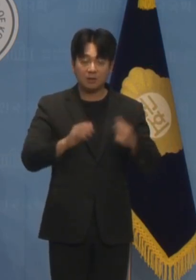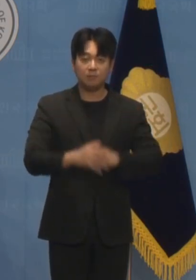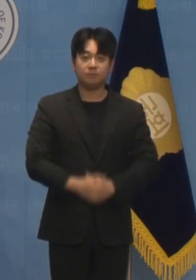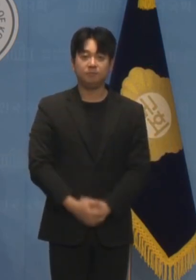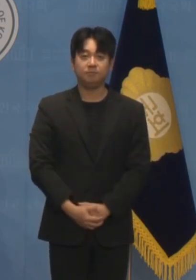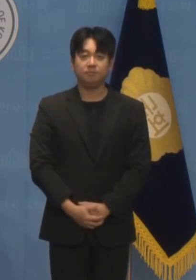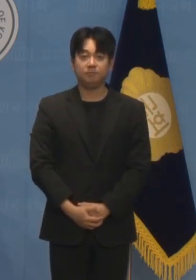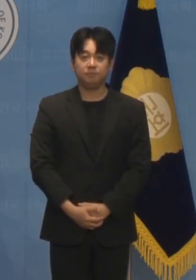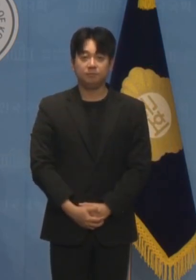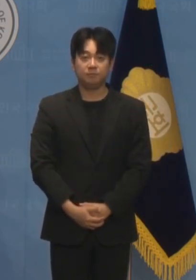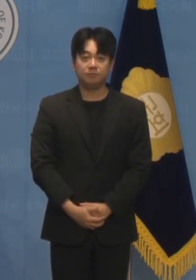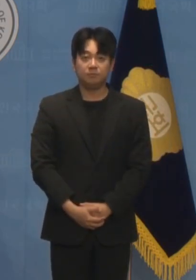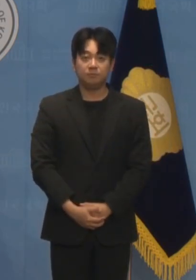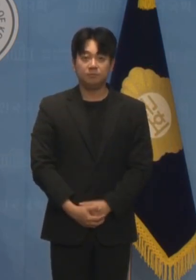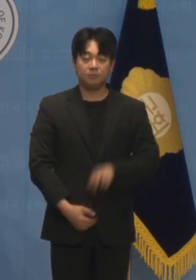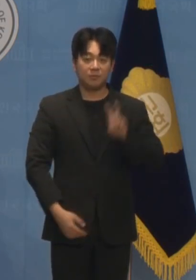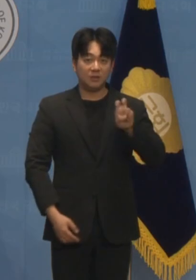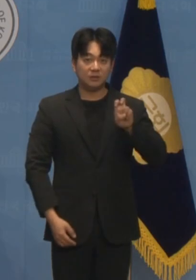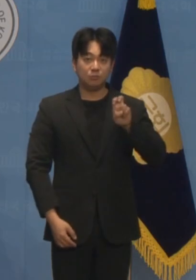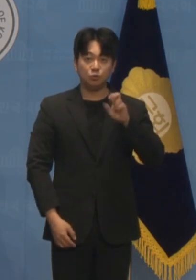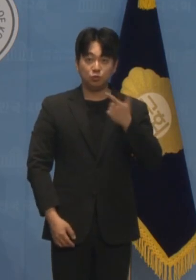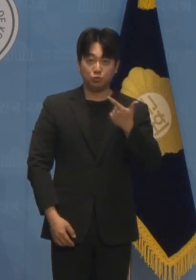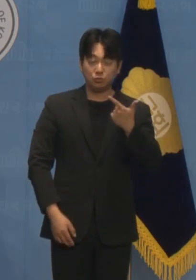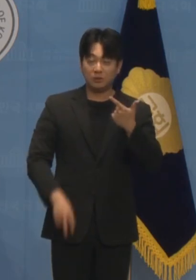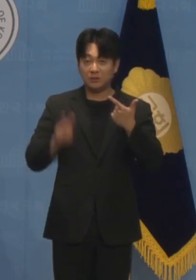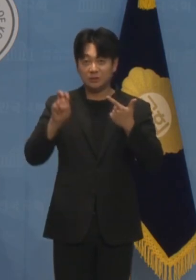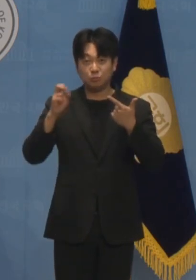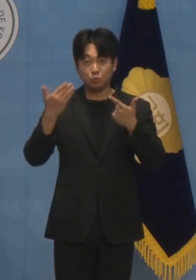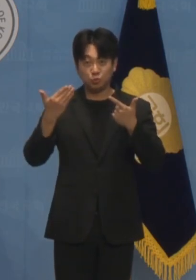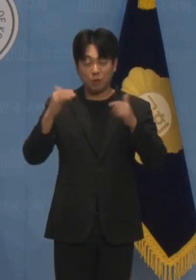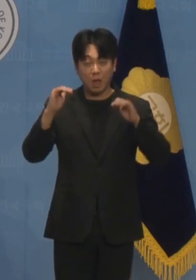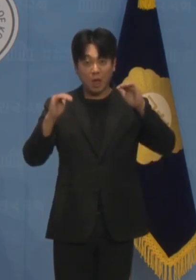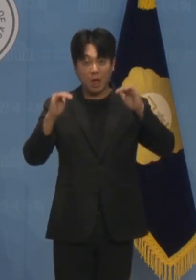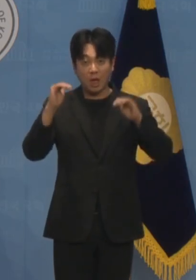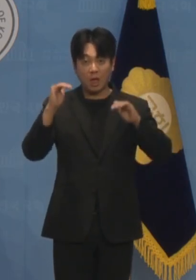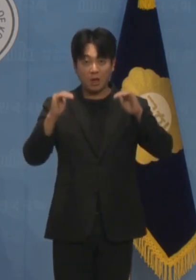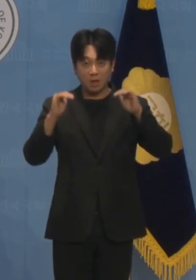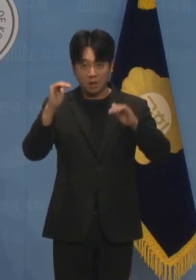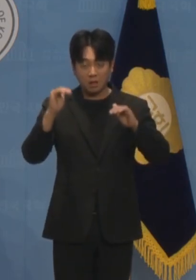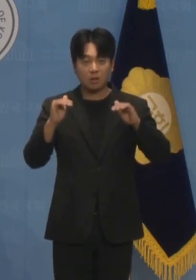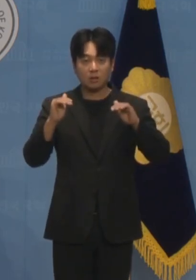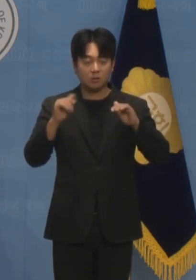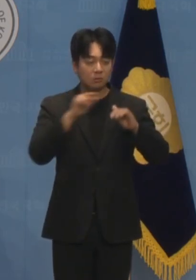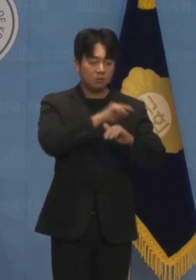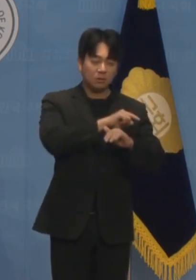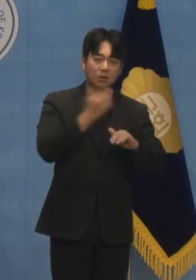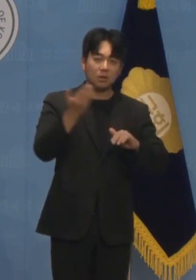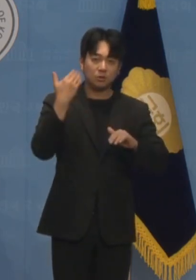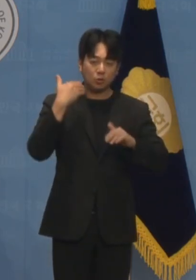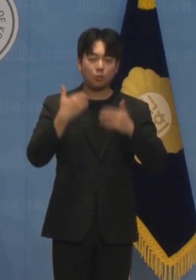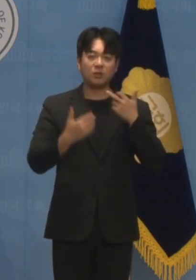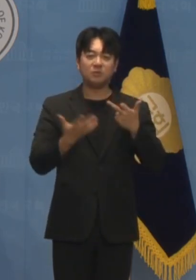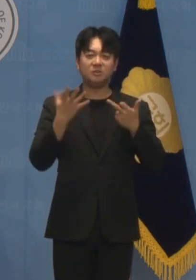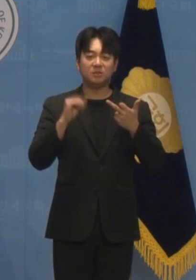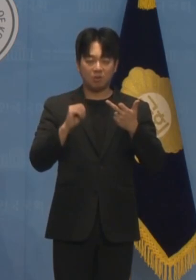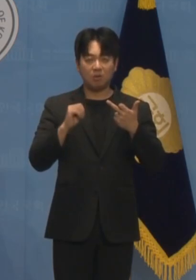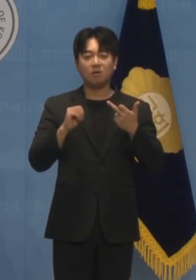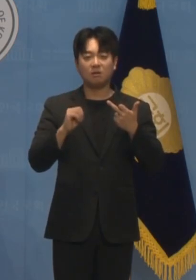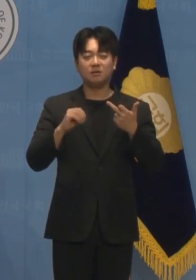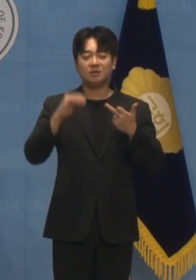26억 원에서 최소 9억 원까지 연도별로 무려 10억 원, 17억 원씩이나 차이가